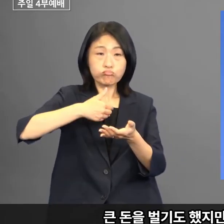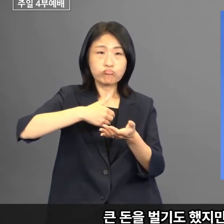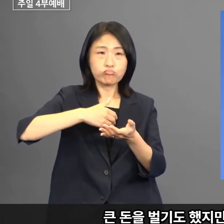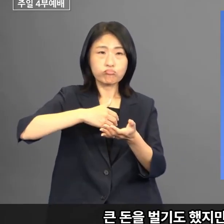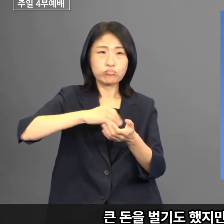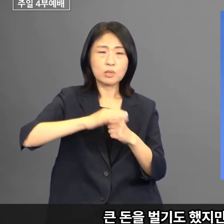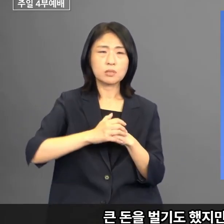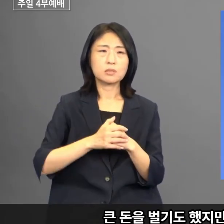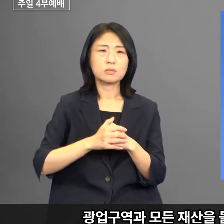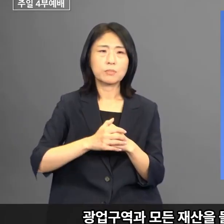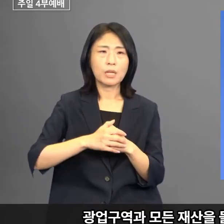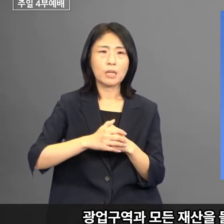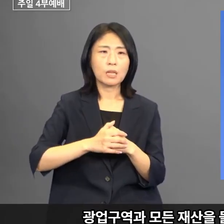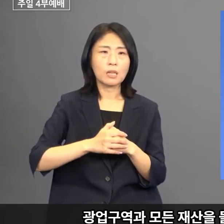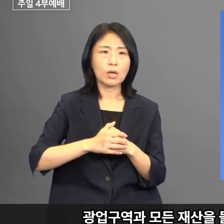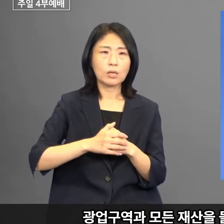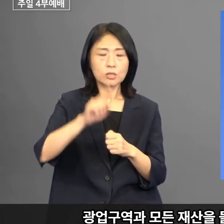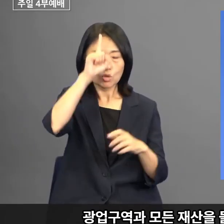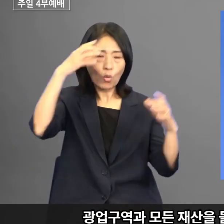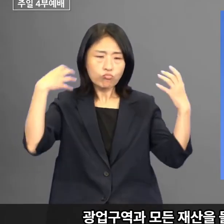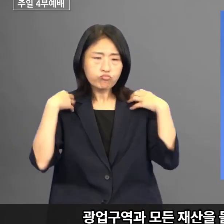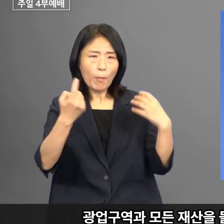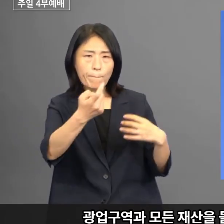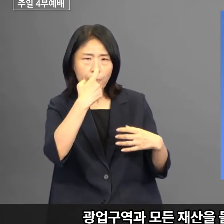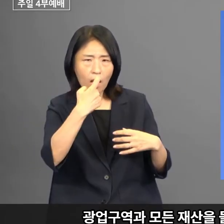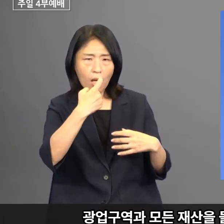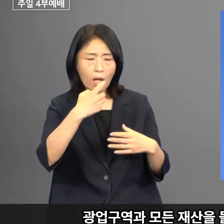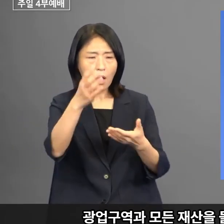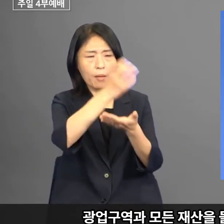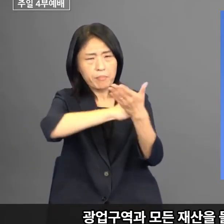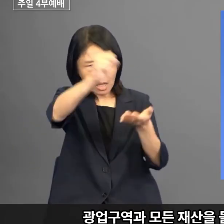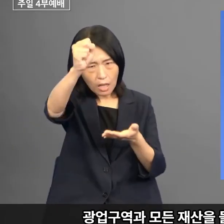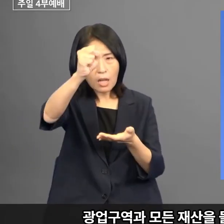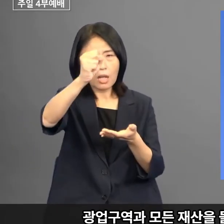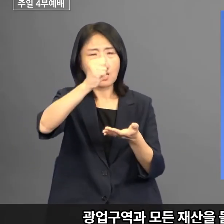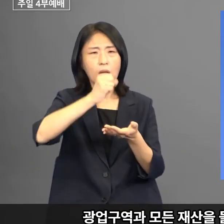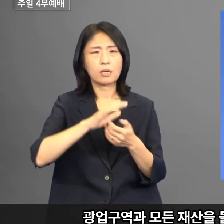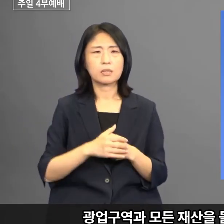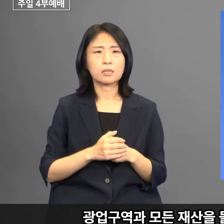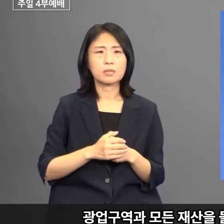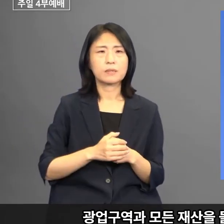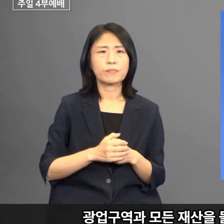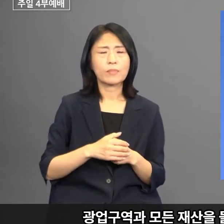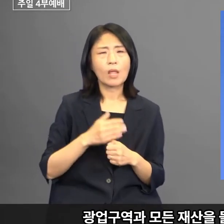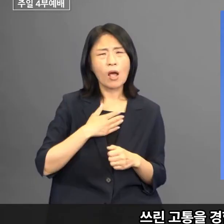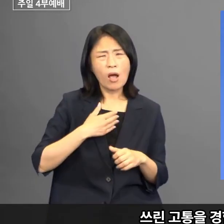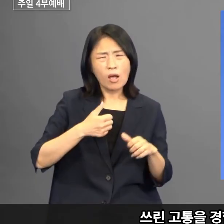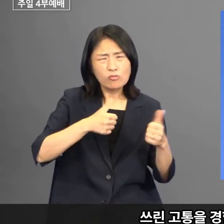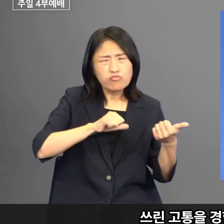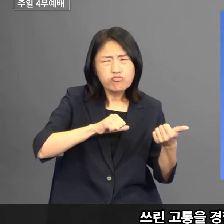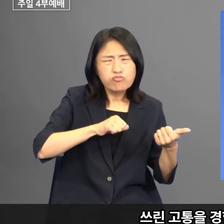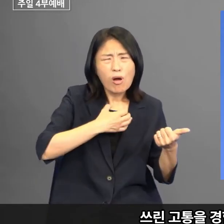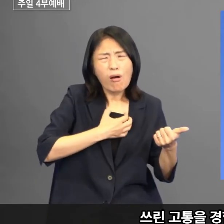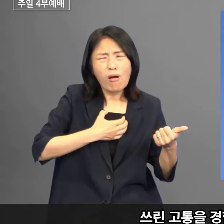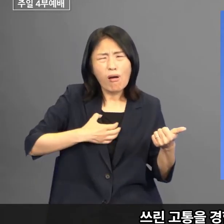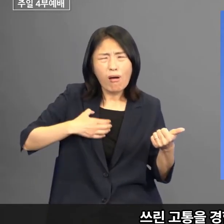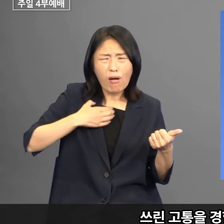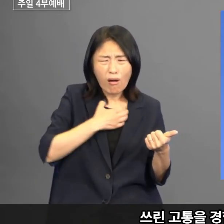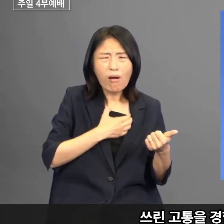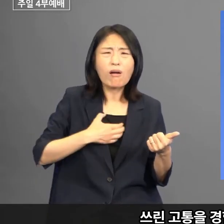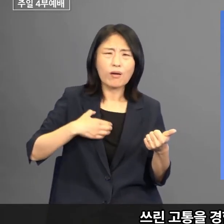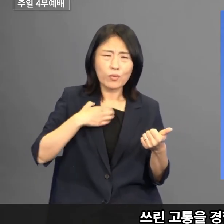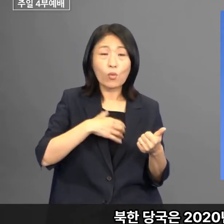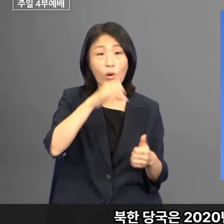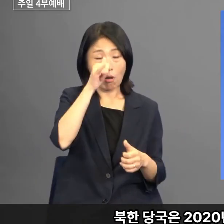비사회주의 단속에 걸려 광업구역과 모든 재산을 몰수당하는 등 죽고 싶을 만큼 쓰린 고통을 경험하기도